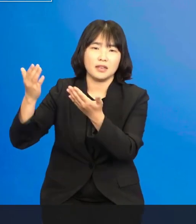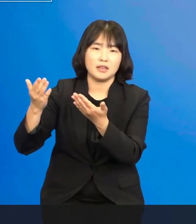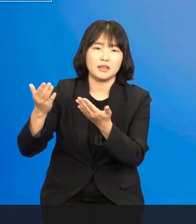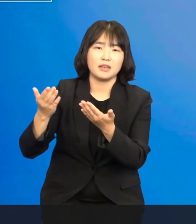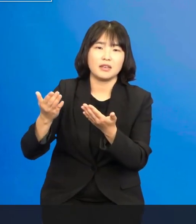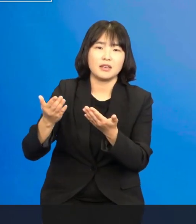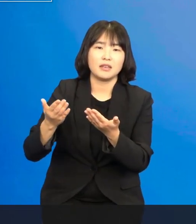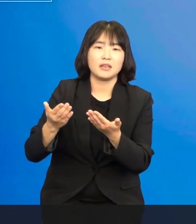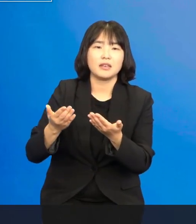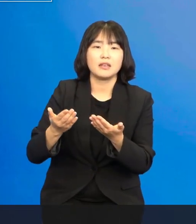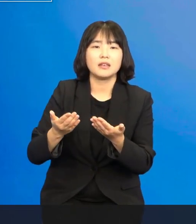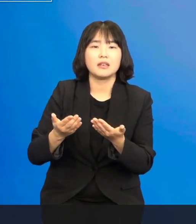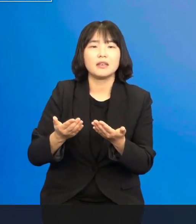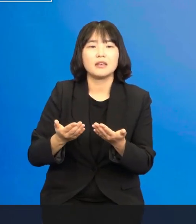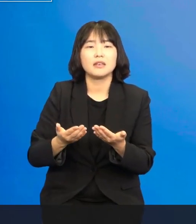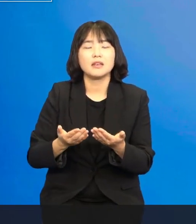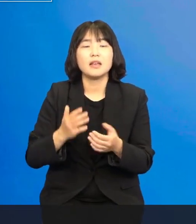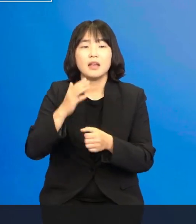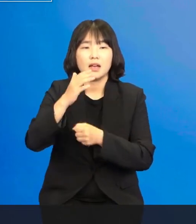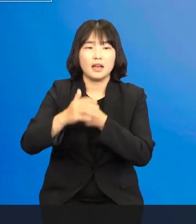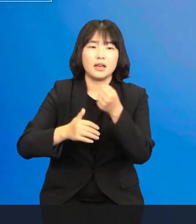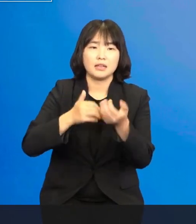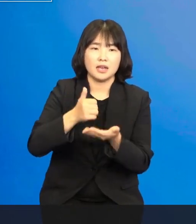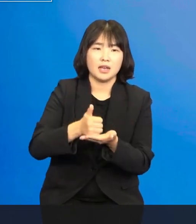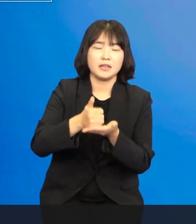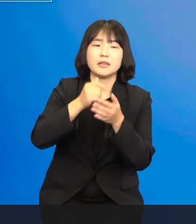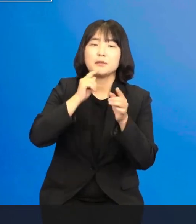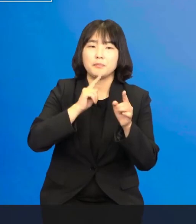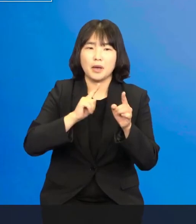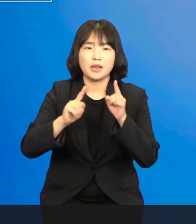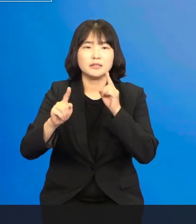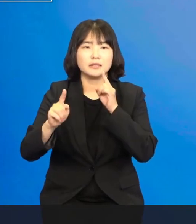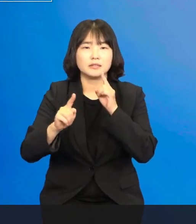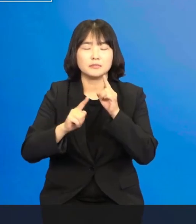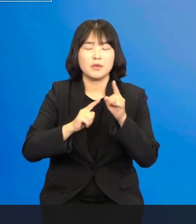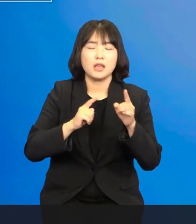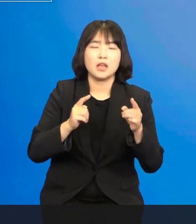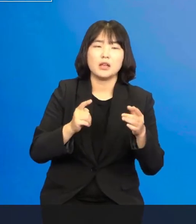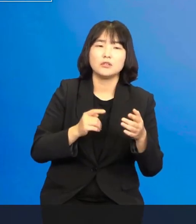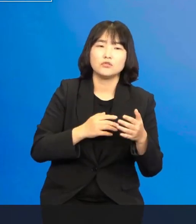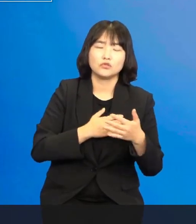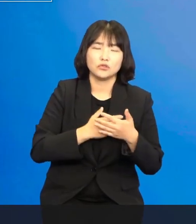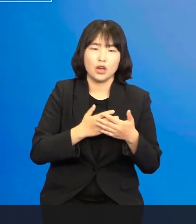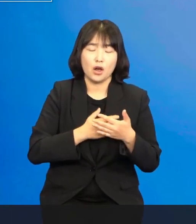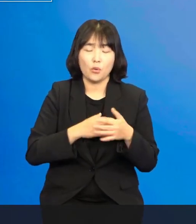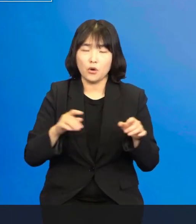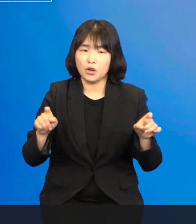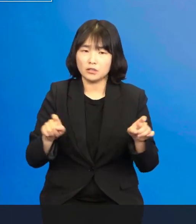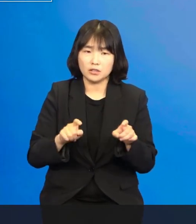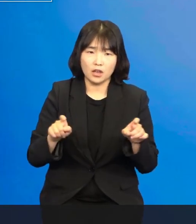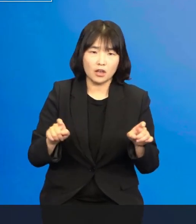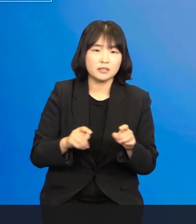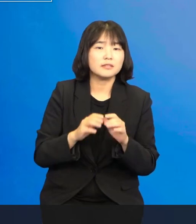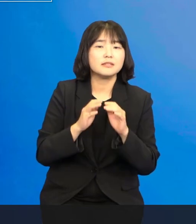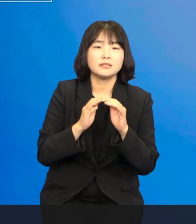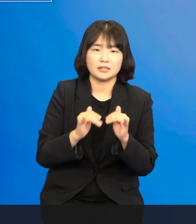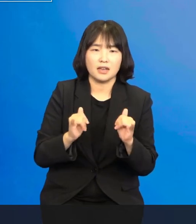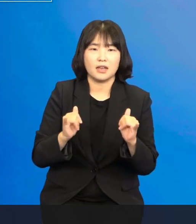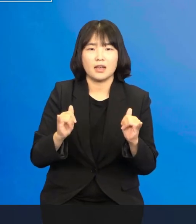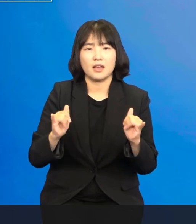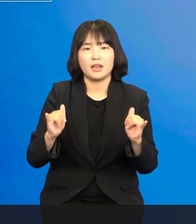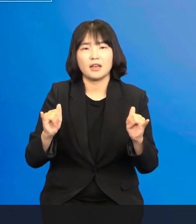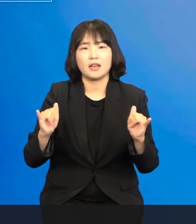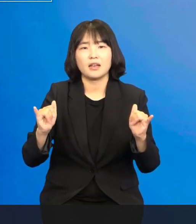말씀하시네. 하나님 말씀에 두 손 들고 찬양합니다. 하나님 말씀에 두려웠던 그